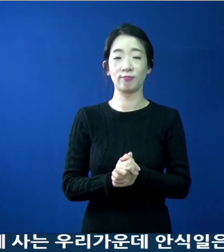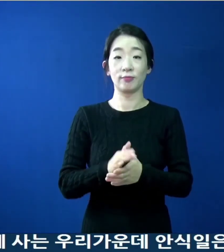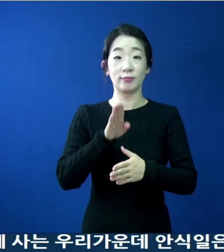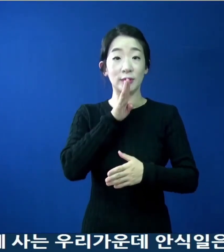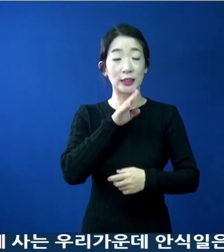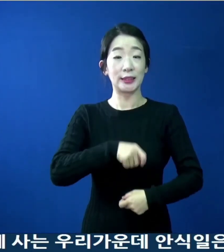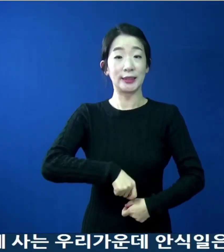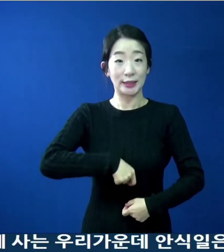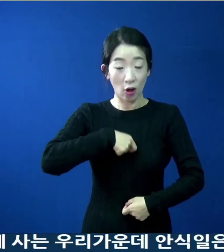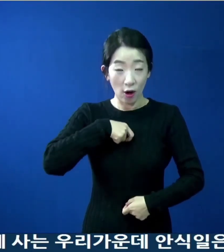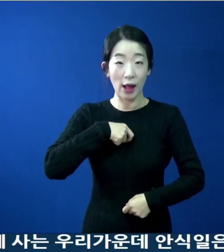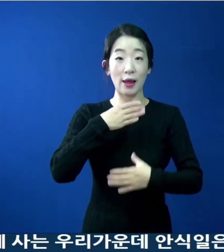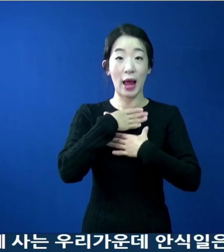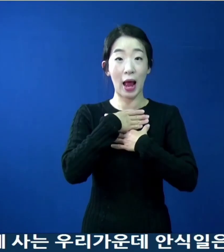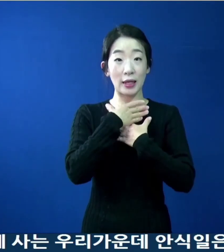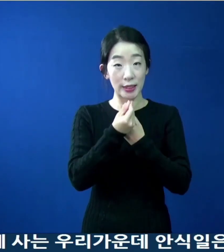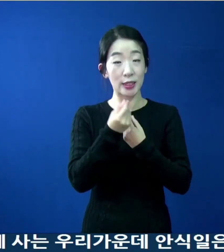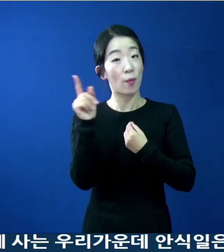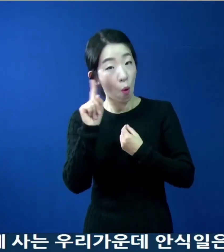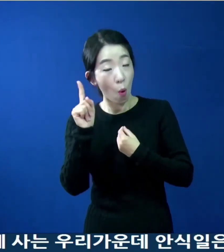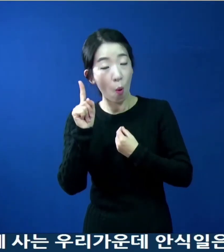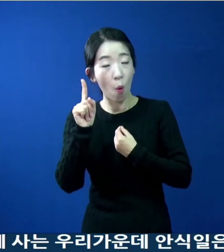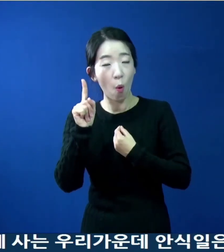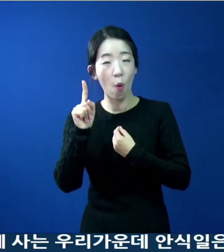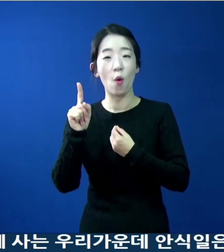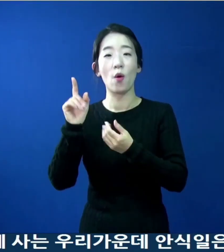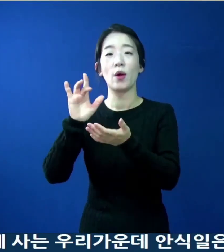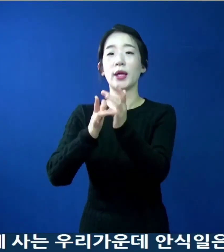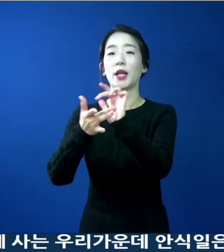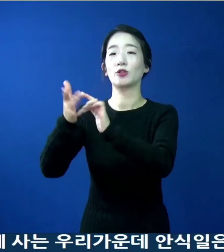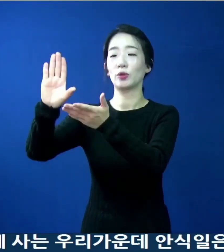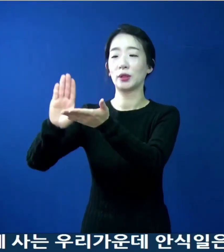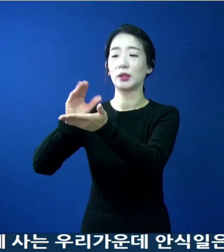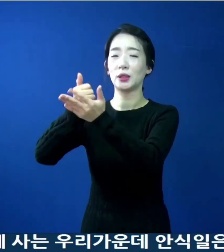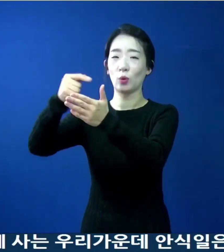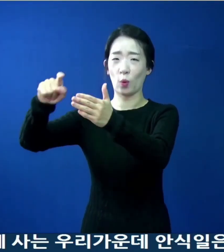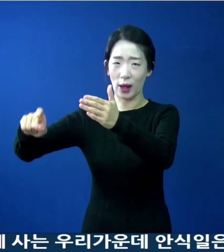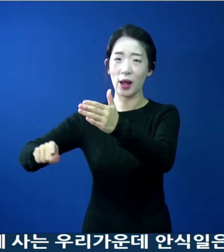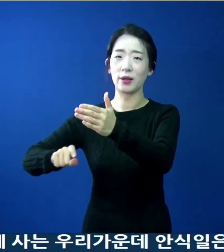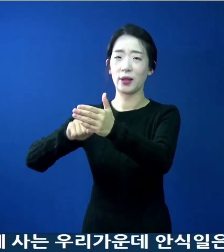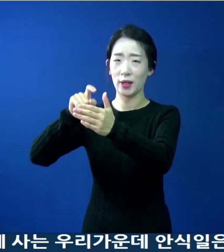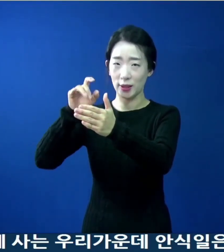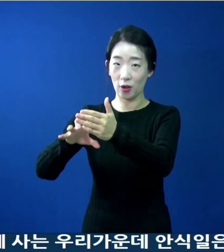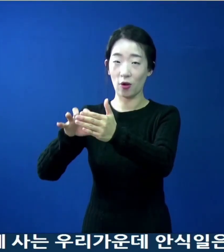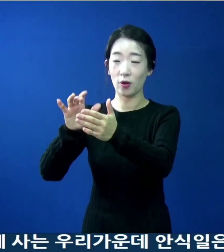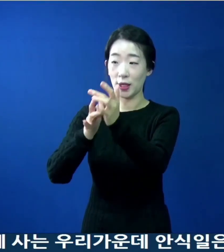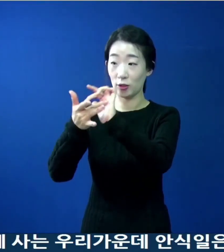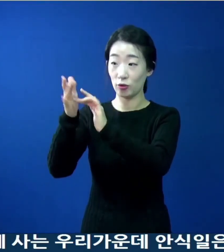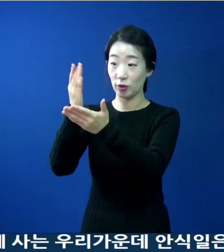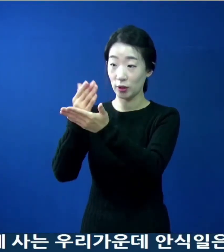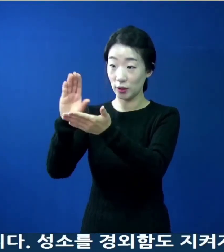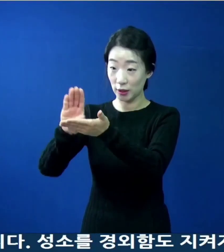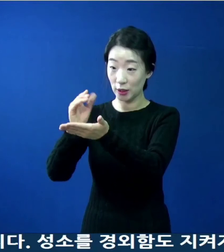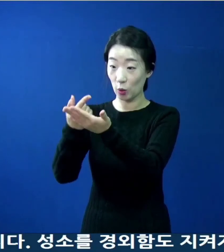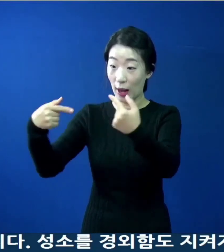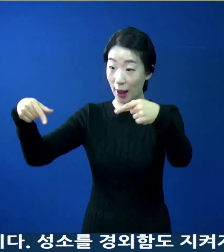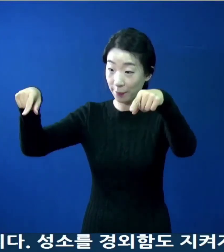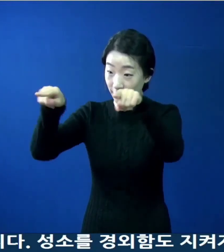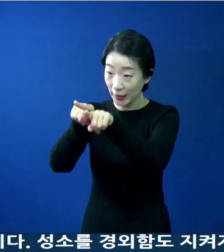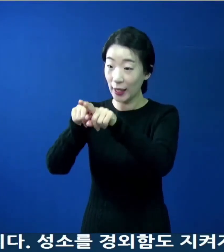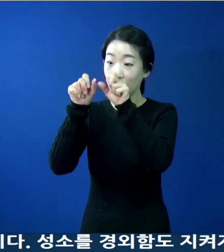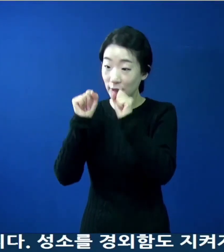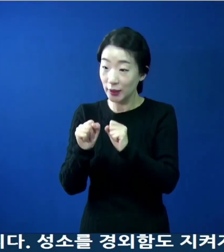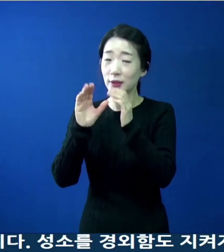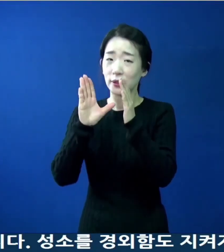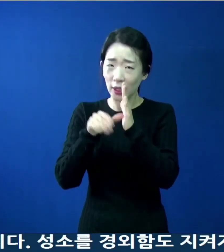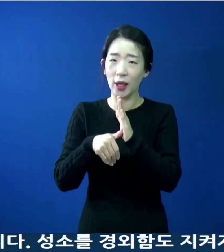안식은 예수님 안에서 누리는 거죠. 진정한 성소는 예수님과 함께 있는 곳이 성소입니다. 그런데